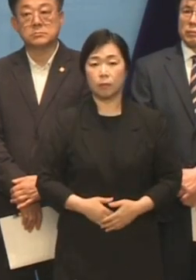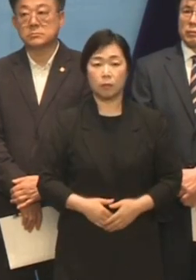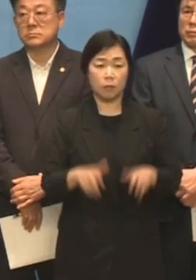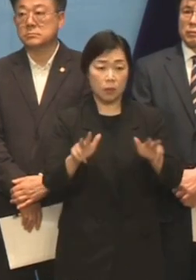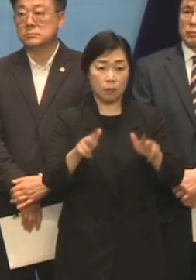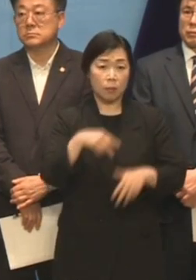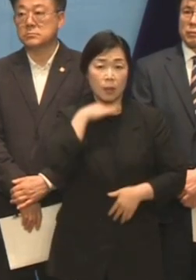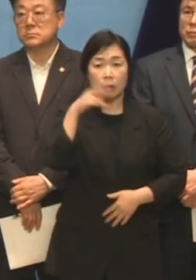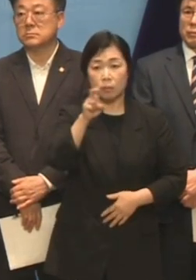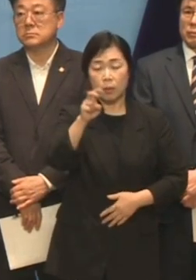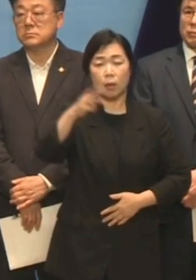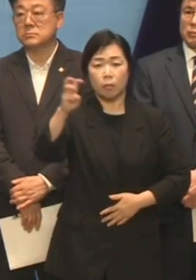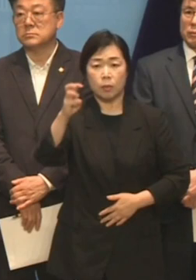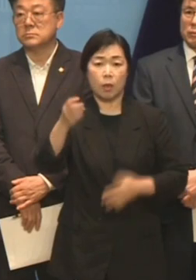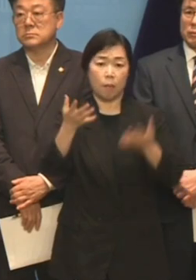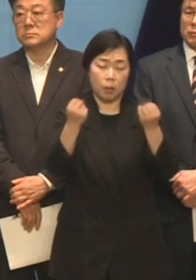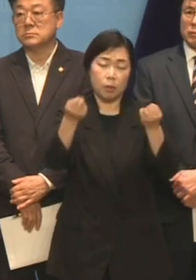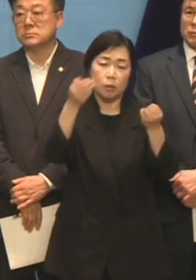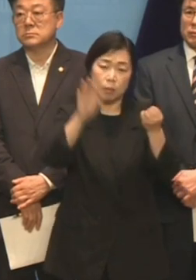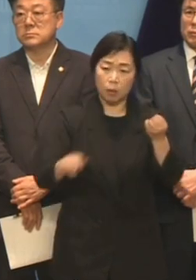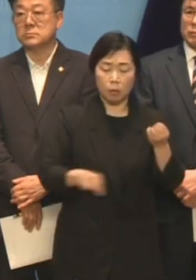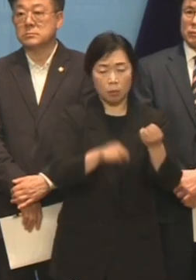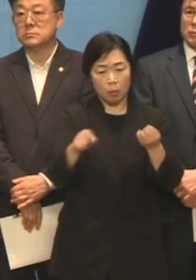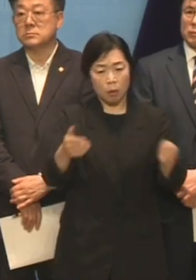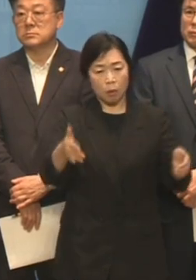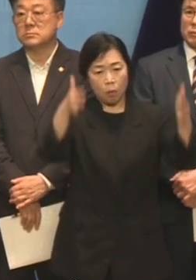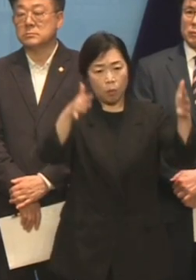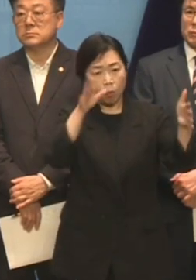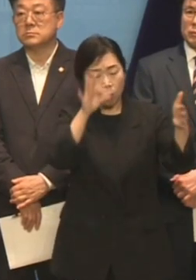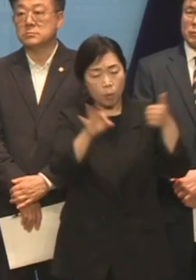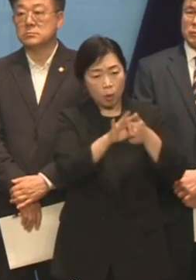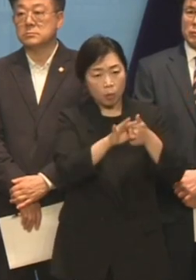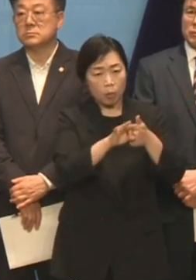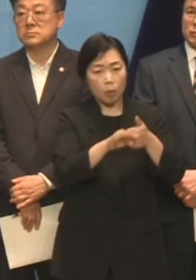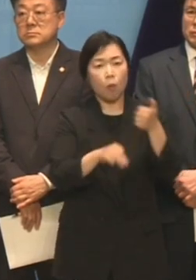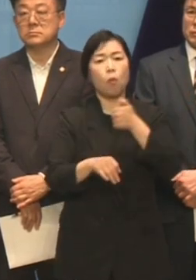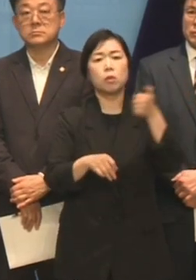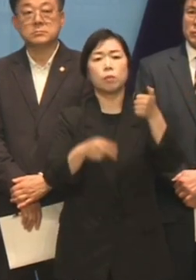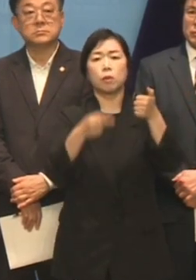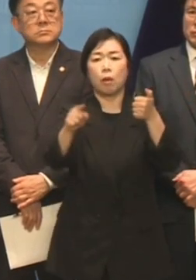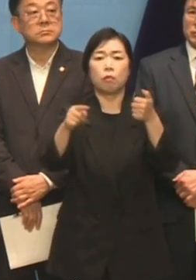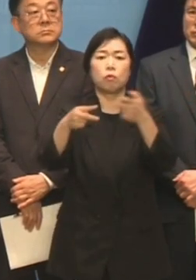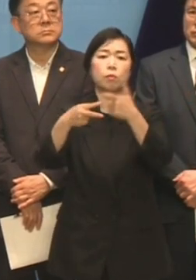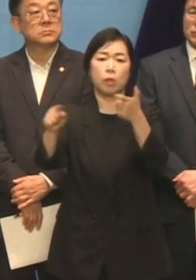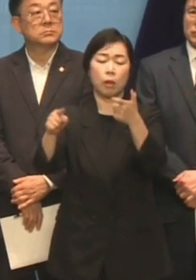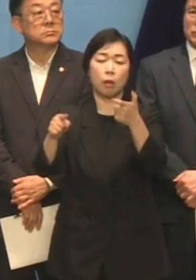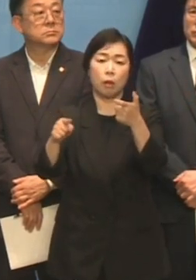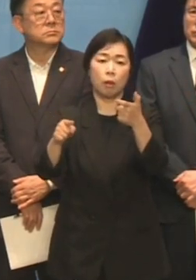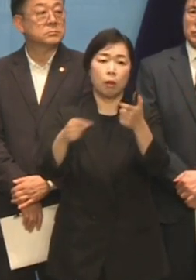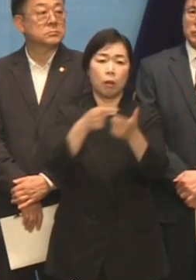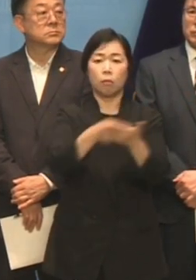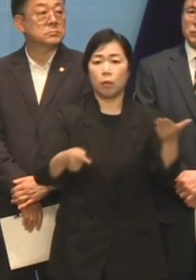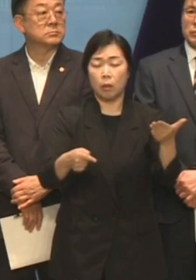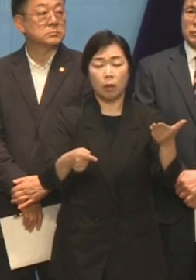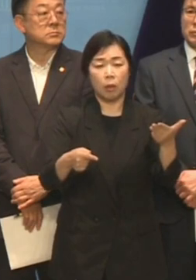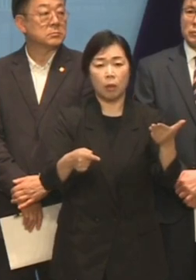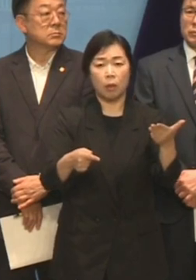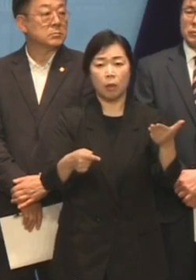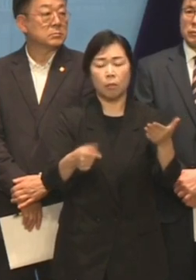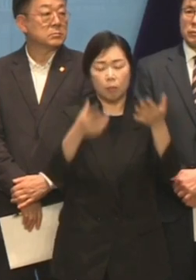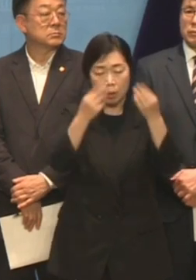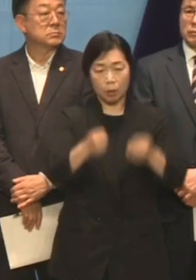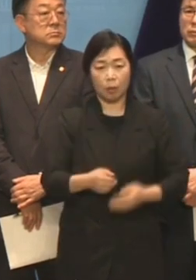현재로서는 20대, 30대가 많다고 하지만 저희 건물만 해도 50대, 60대 독거인 분들이 계세요. 지금 현재 자기가 피해 대상자인지도